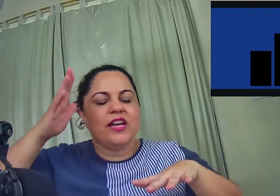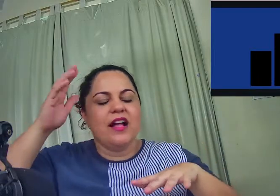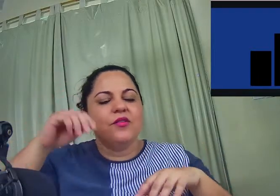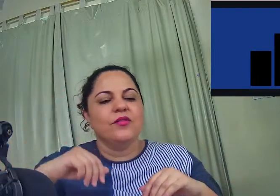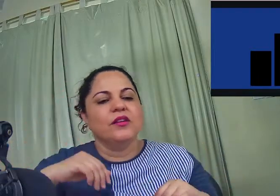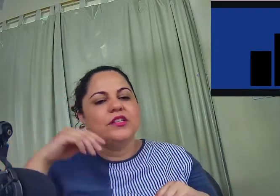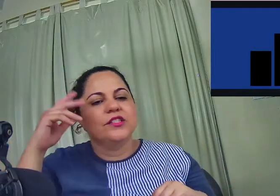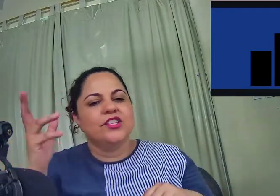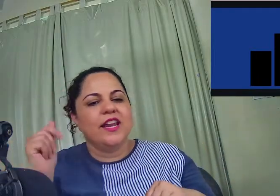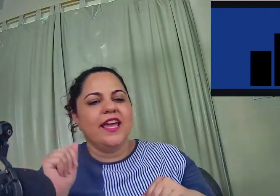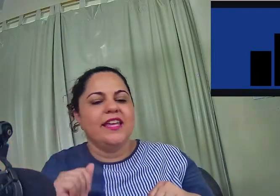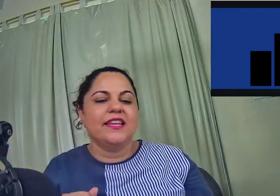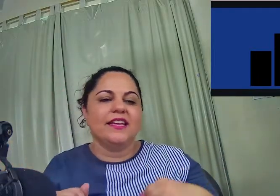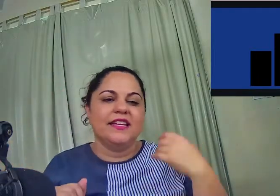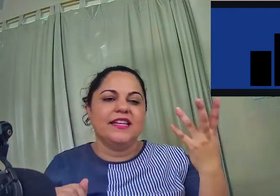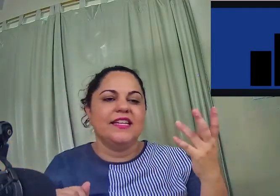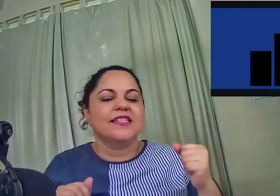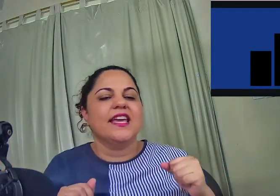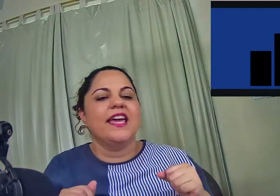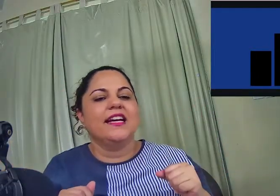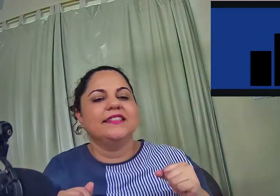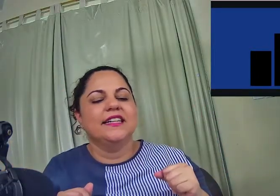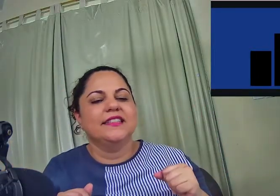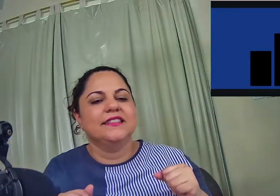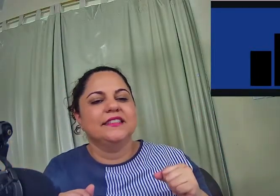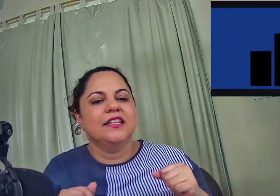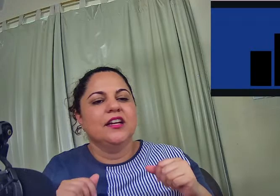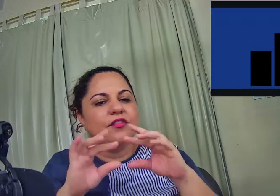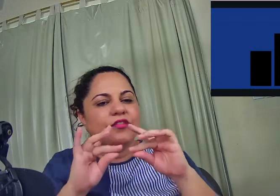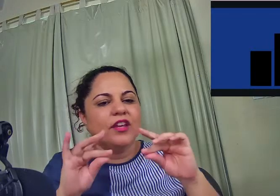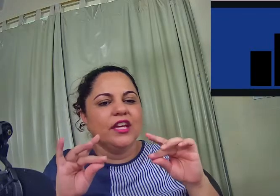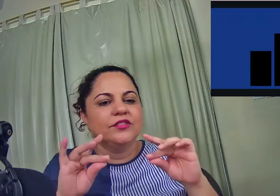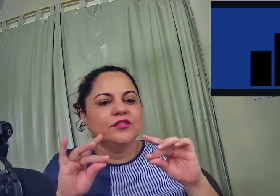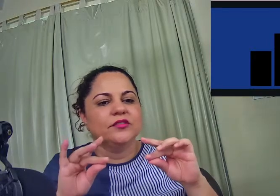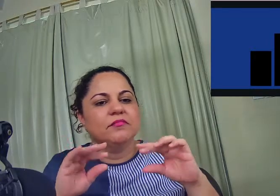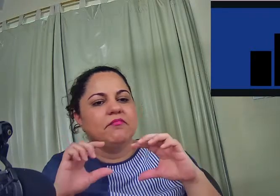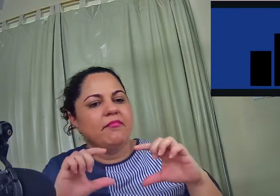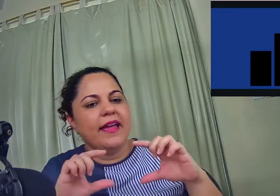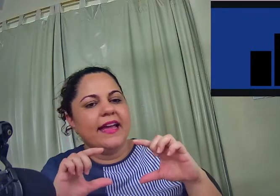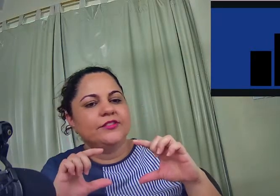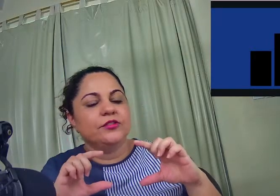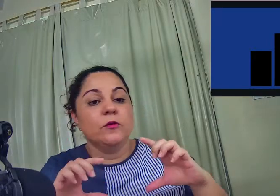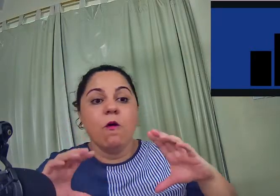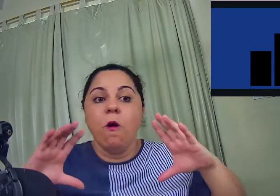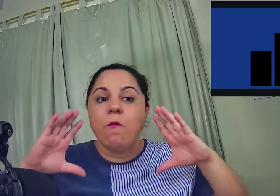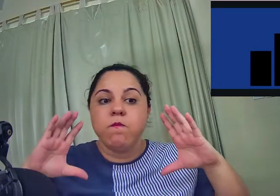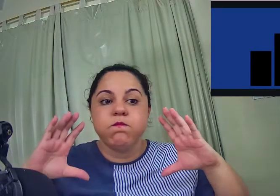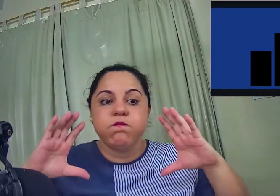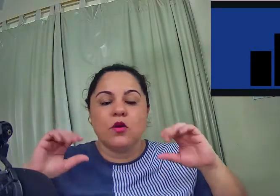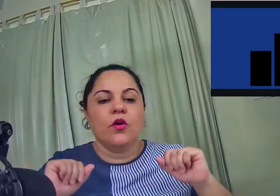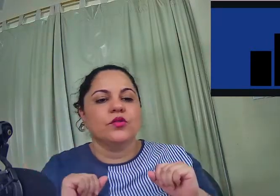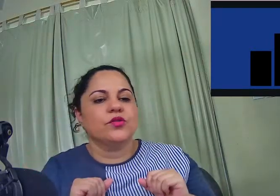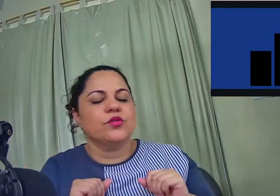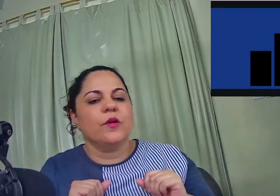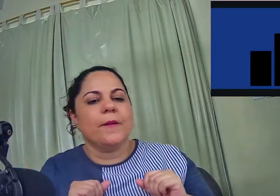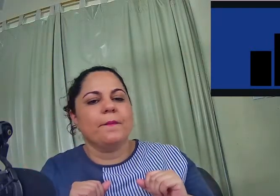vertical, direita, esquerda, fino, médio, grosso,